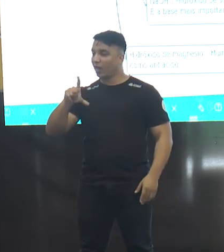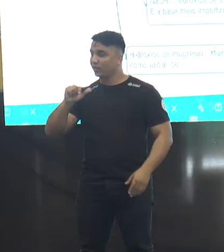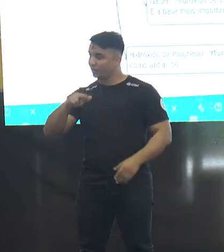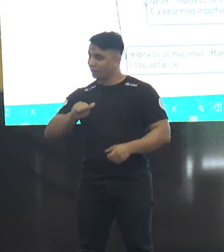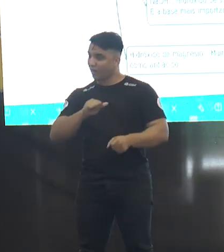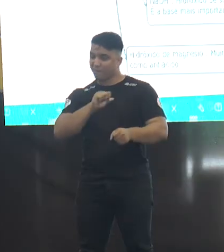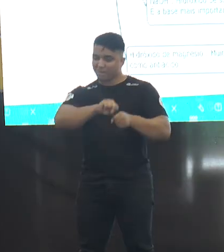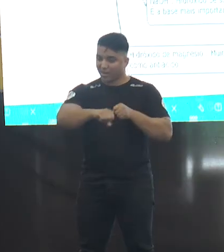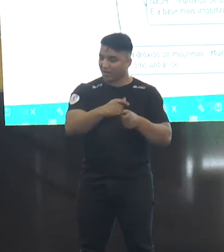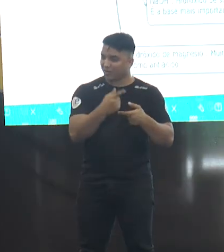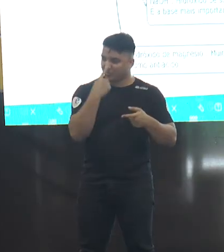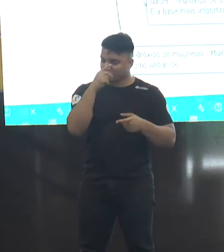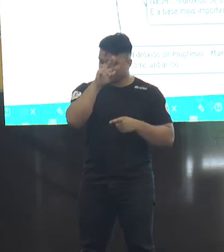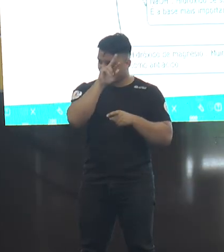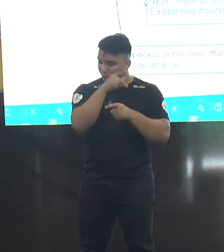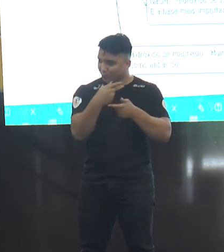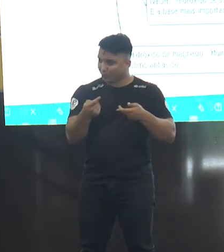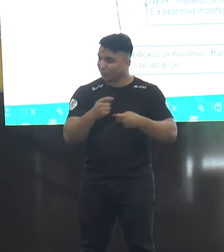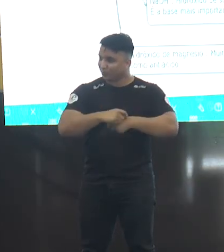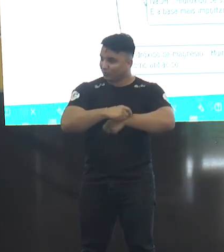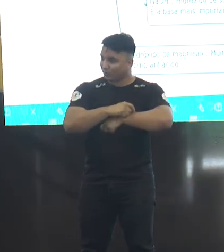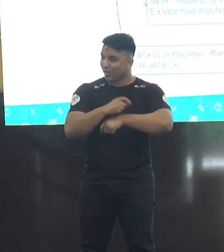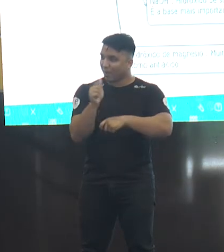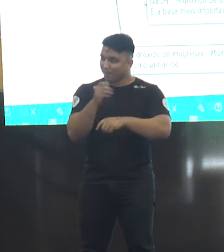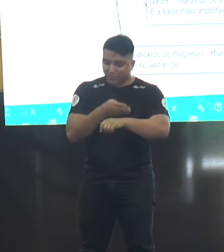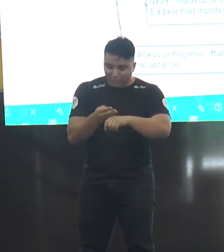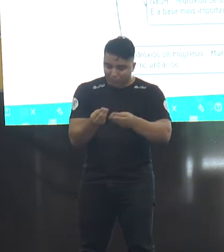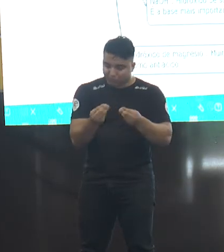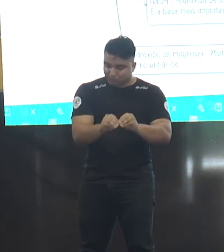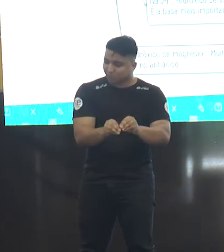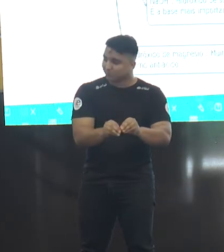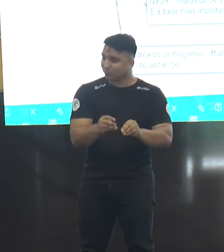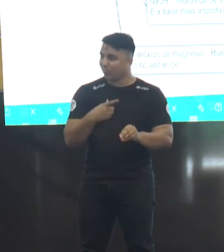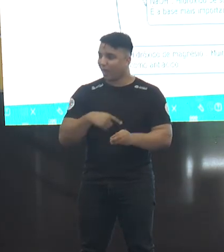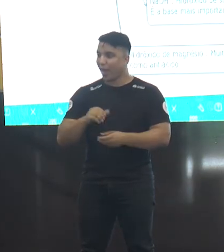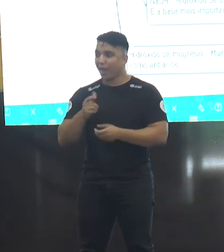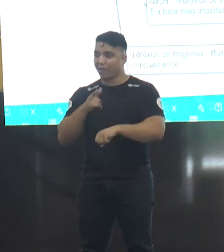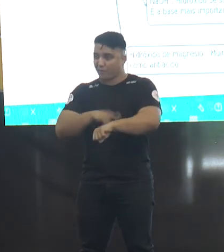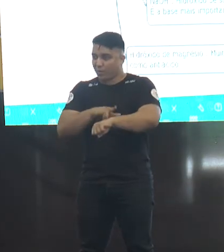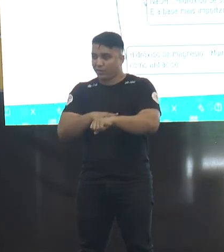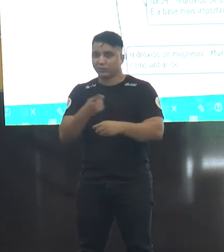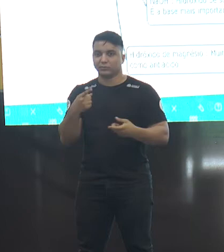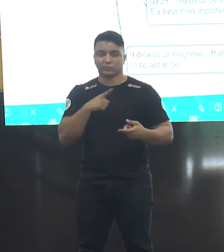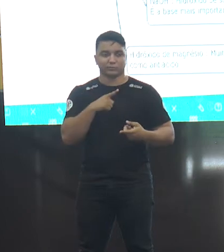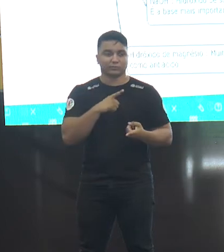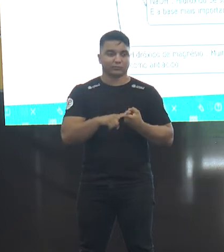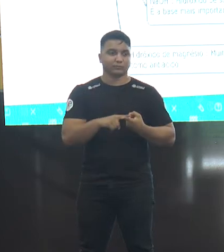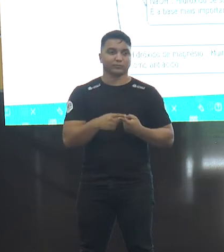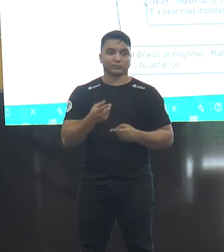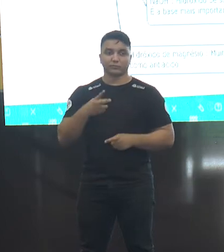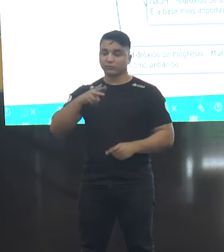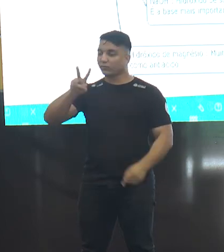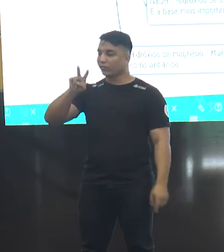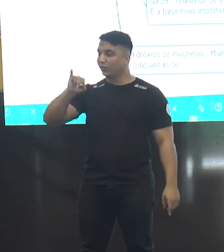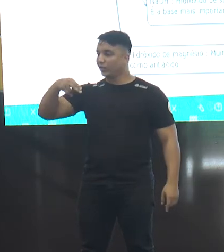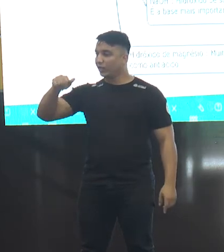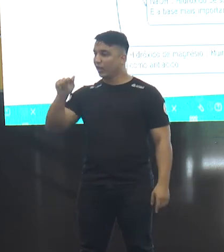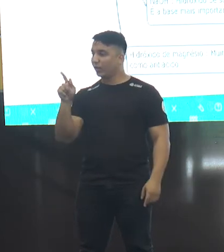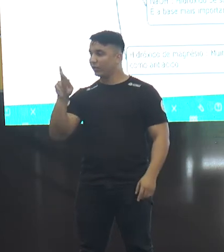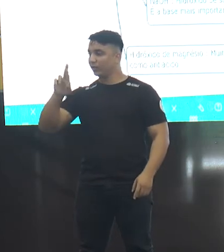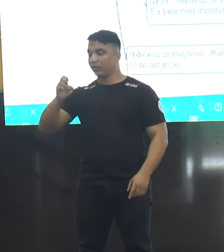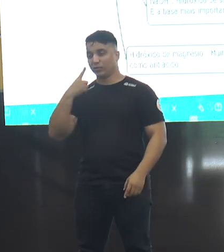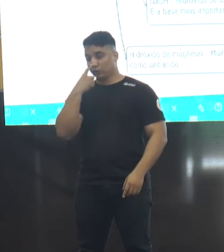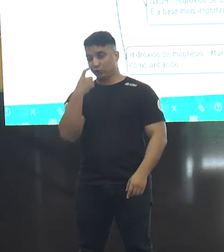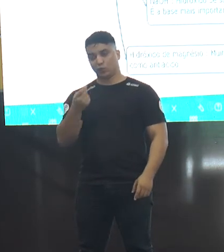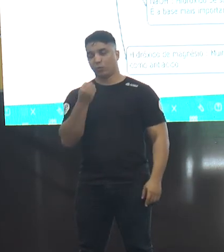porque o limão tem um cheiro forte. Gente, se você tiver no lugar do limão, pode usar vinagre, mas vinagre não tem um cheiro